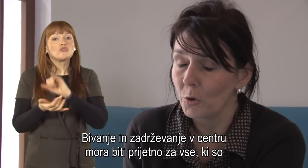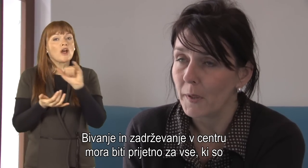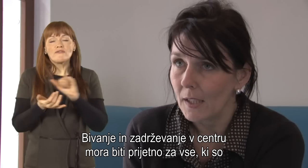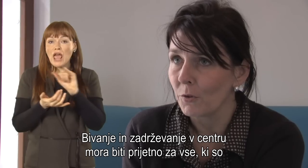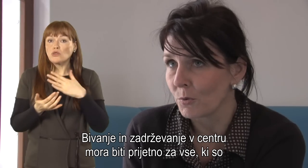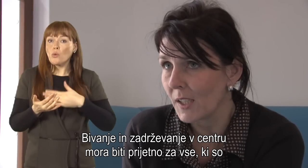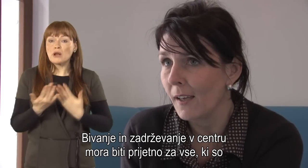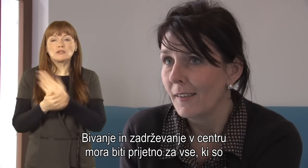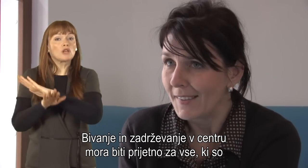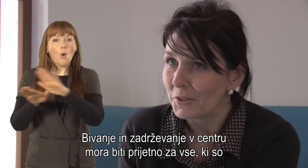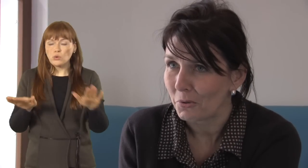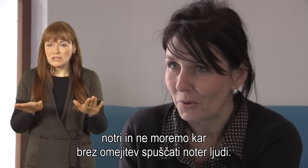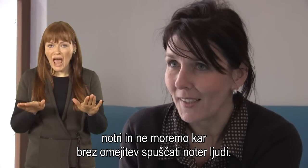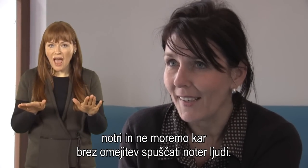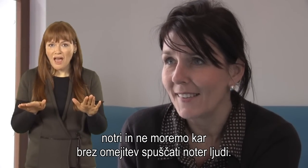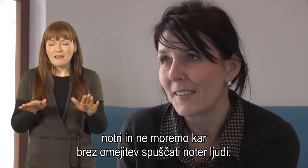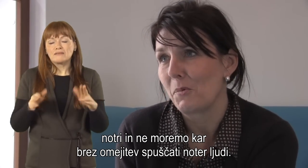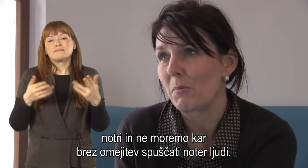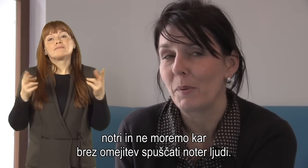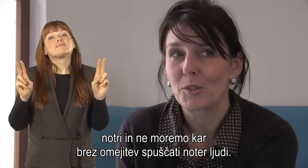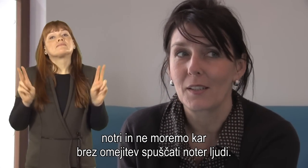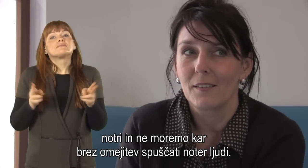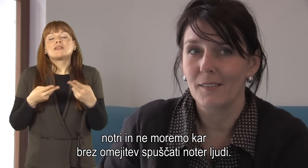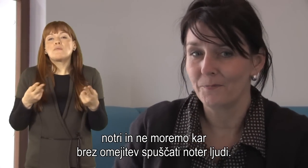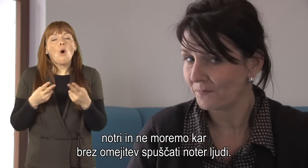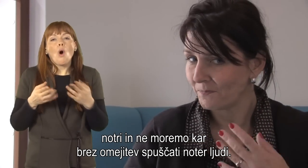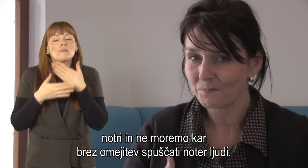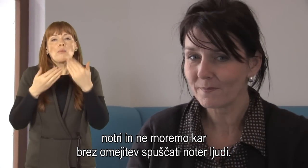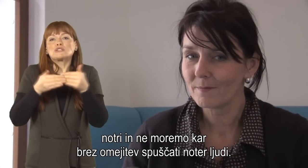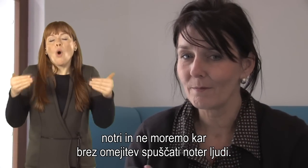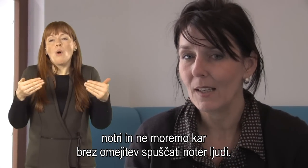centru še vedno prijetno za vse, ki so noter, ne, in ne moramo pač kar